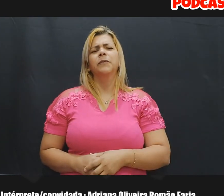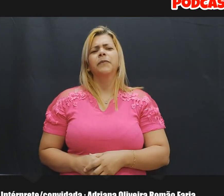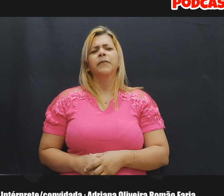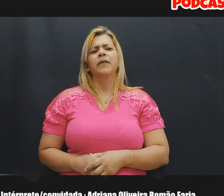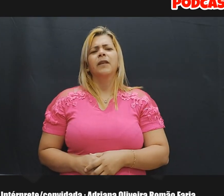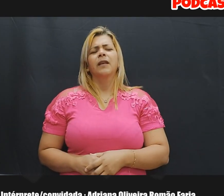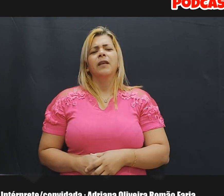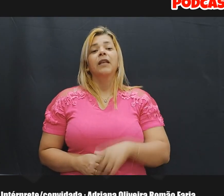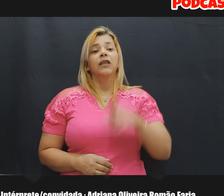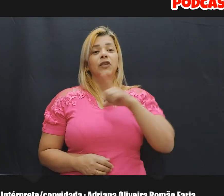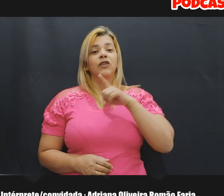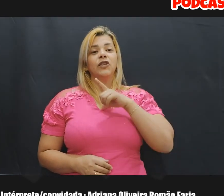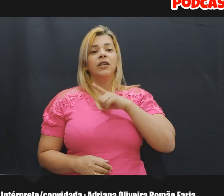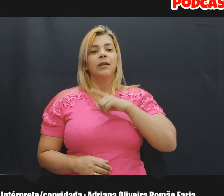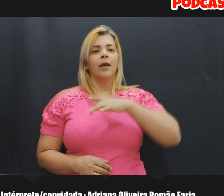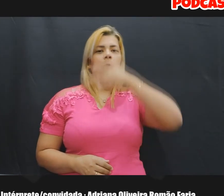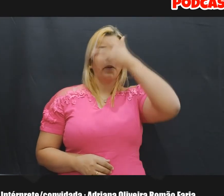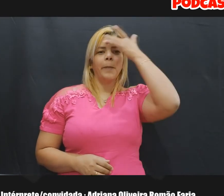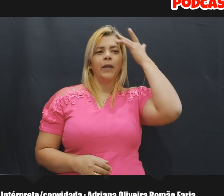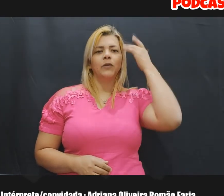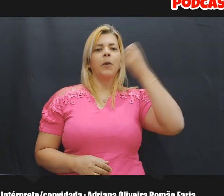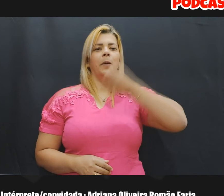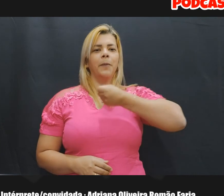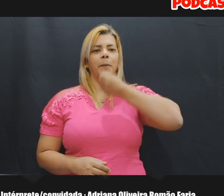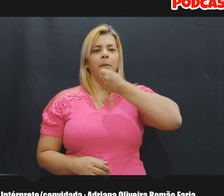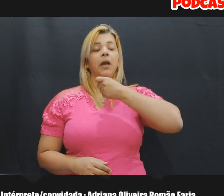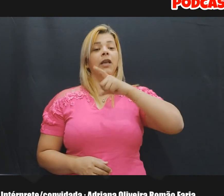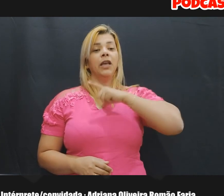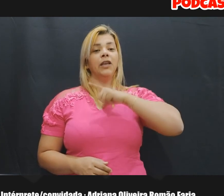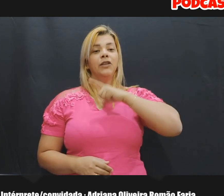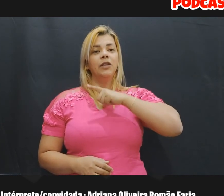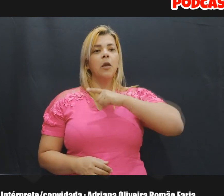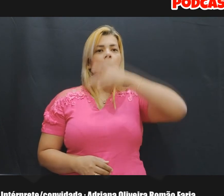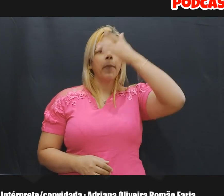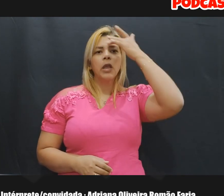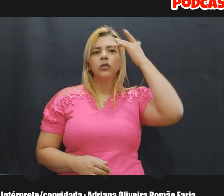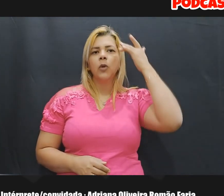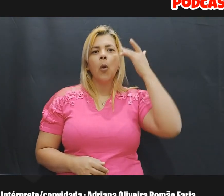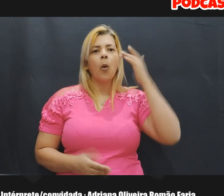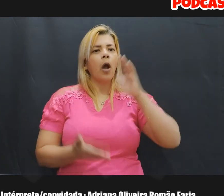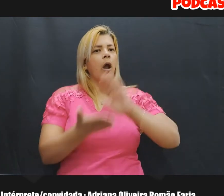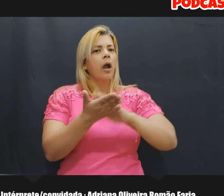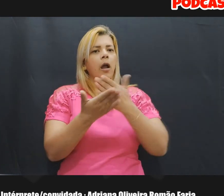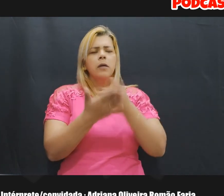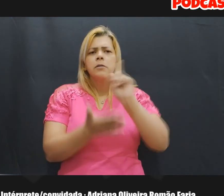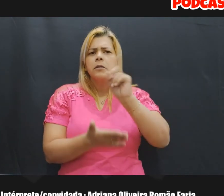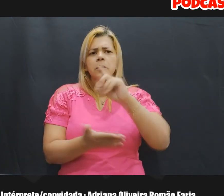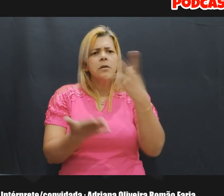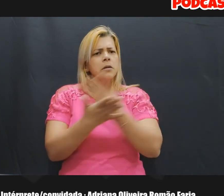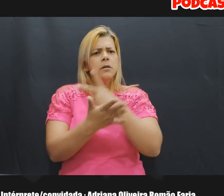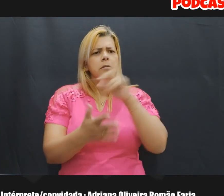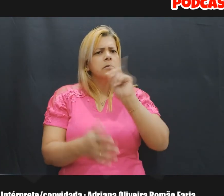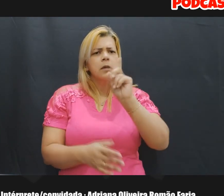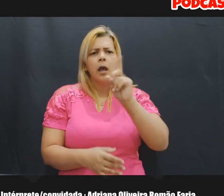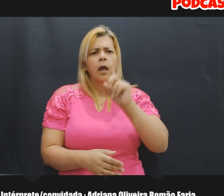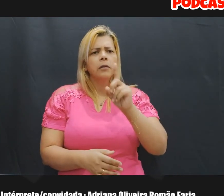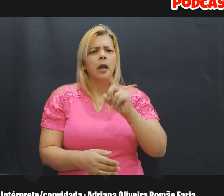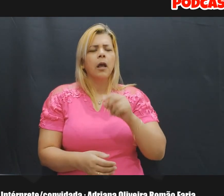pessoa que foi discursar, e tinha uma pessoa lá que nem era intérprete fazendo gesto assim, sabe?